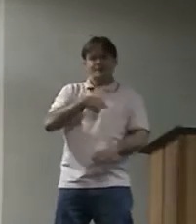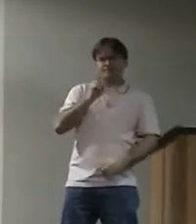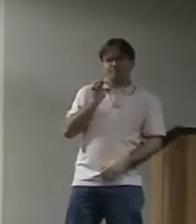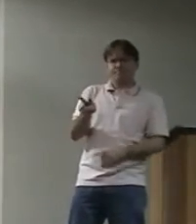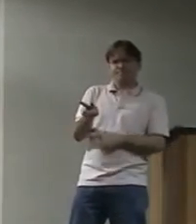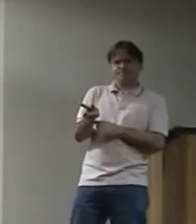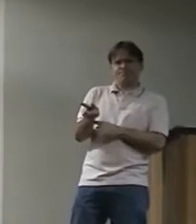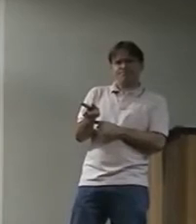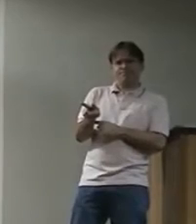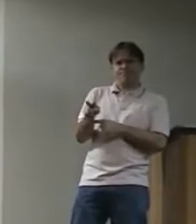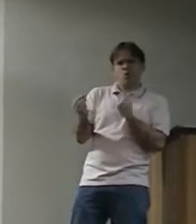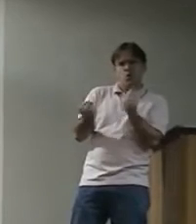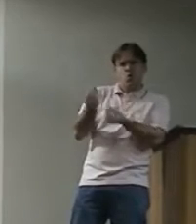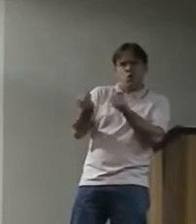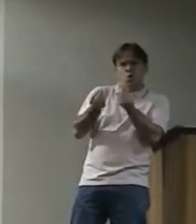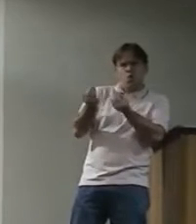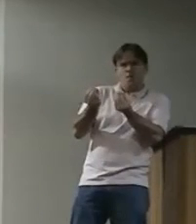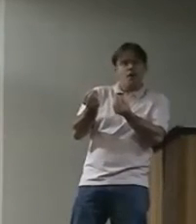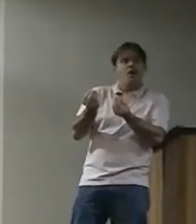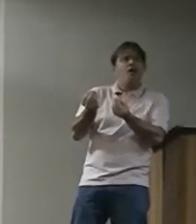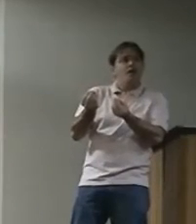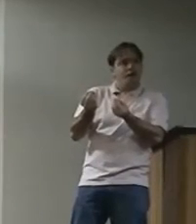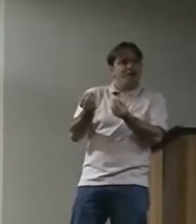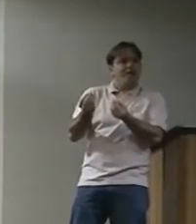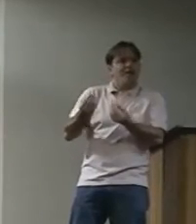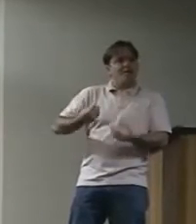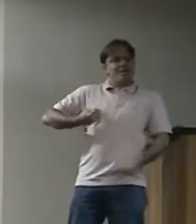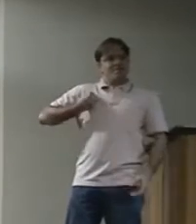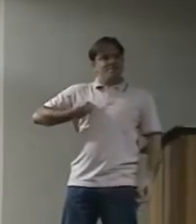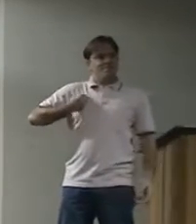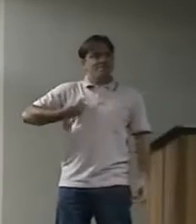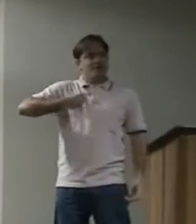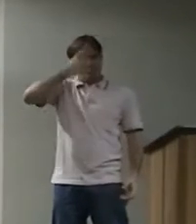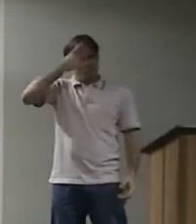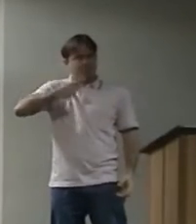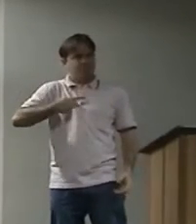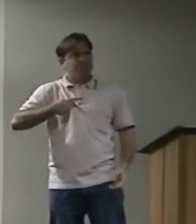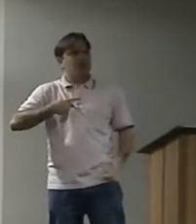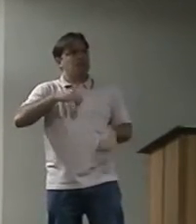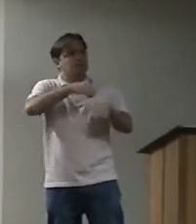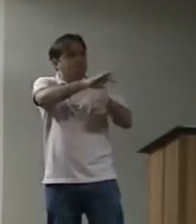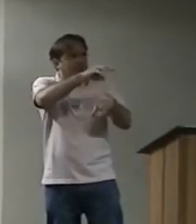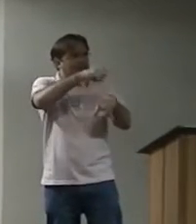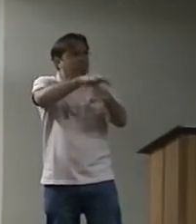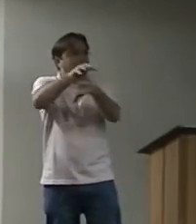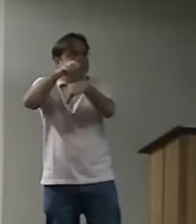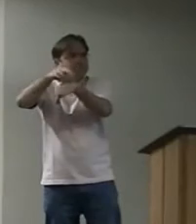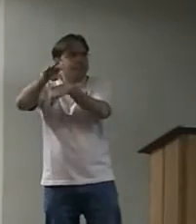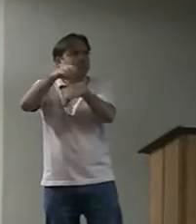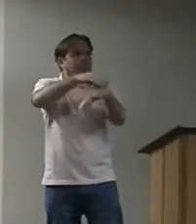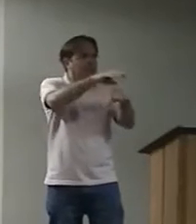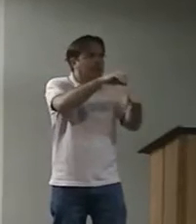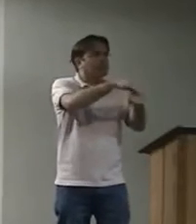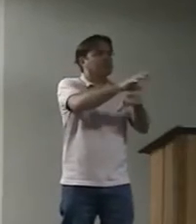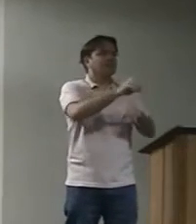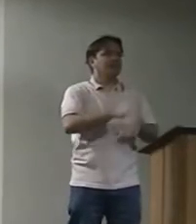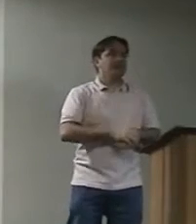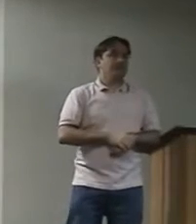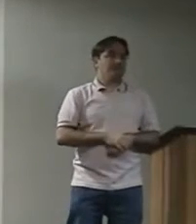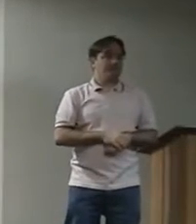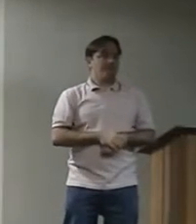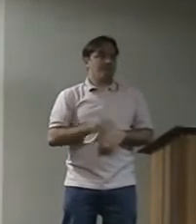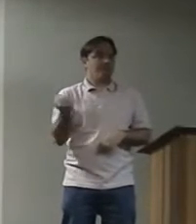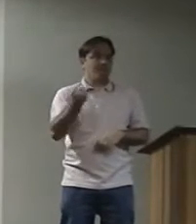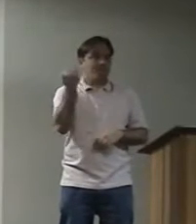experiência, né, que eu vou compartilhar com vocês, que eu preciso falar e preciso me posicionar também na